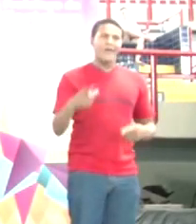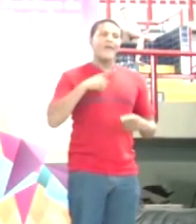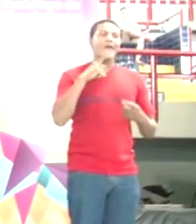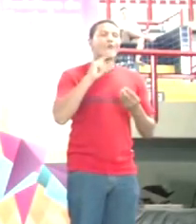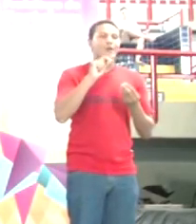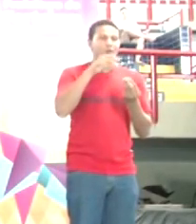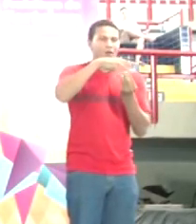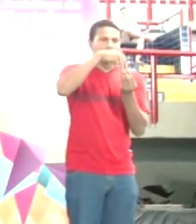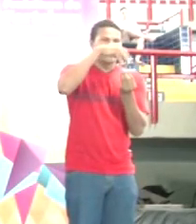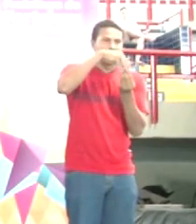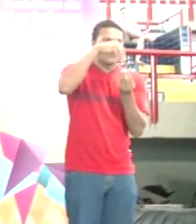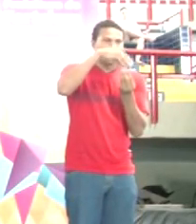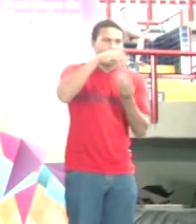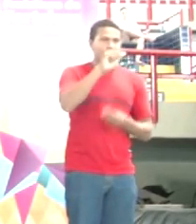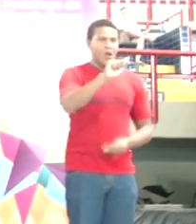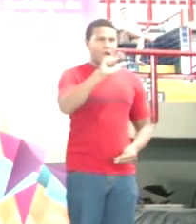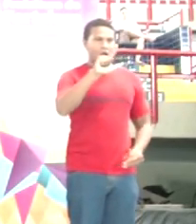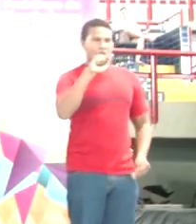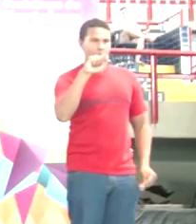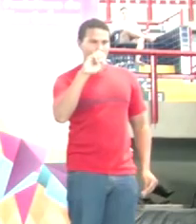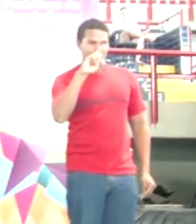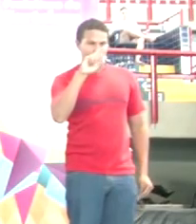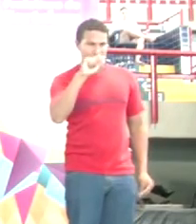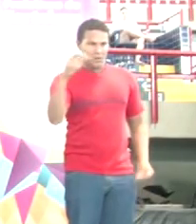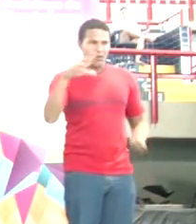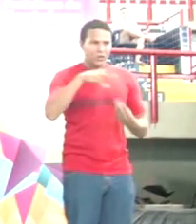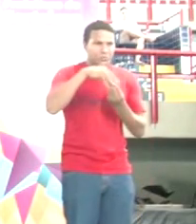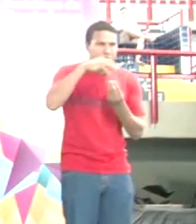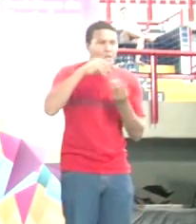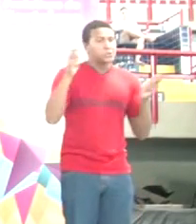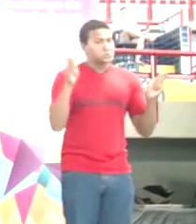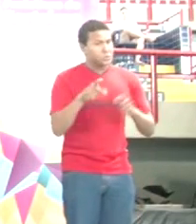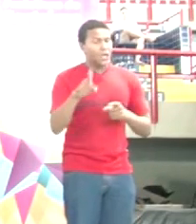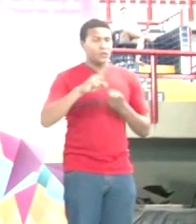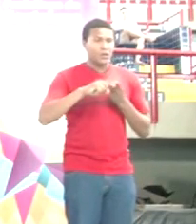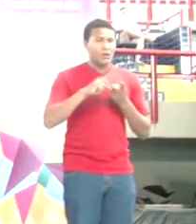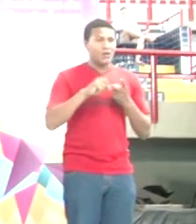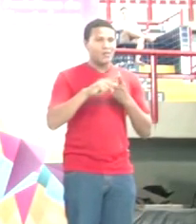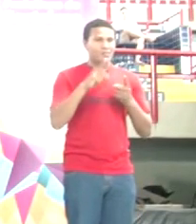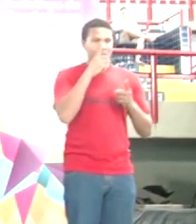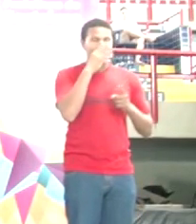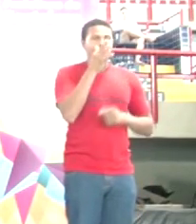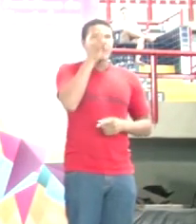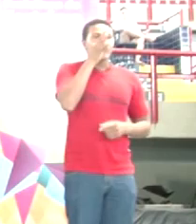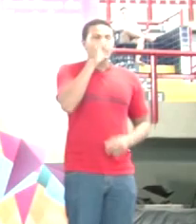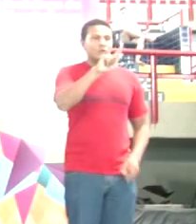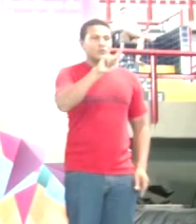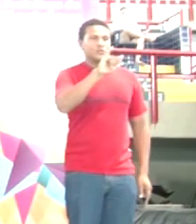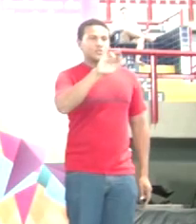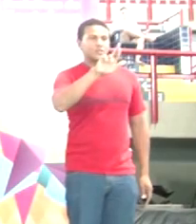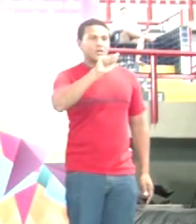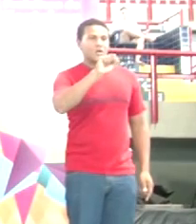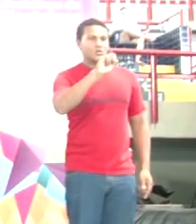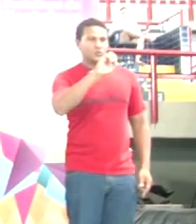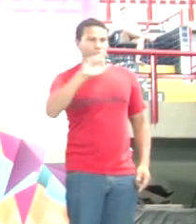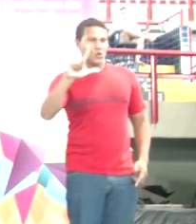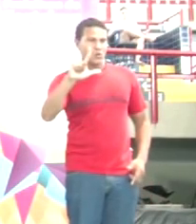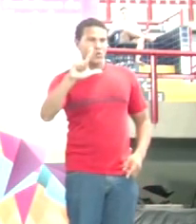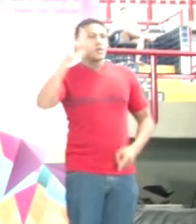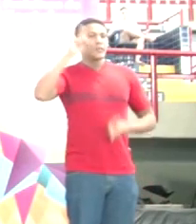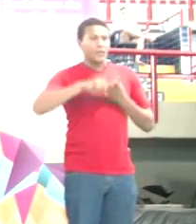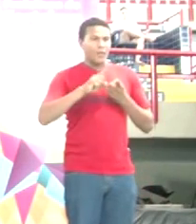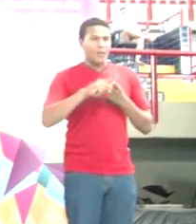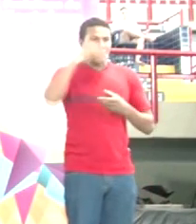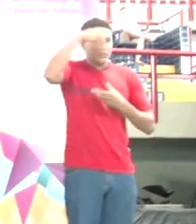algodão. Ele pode ser proveniente do girassol. Ele hoje é obtido por meio da tilápia, das vísceras da